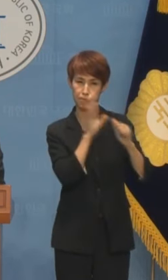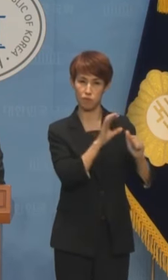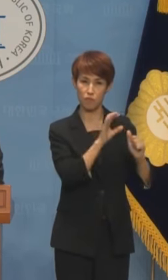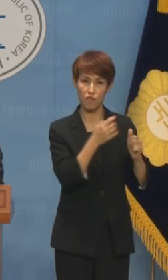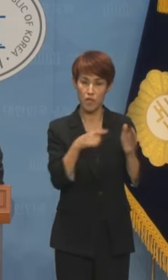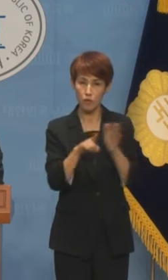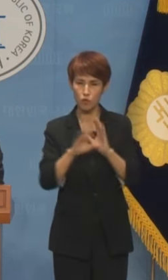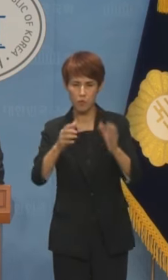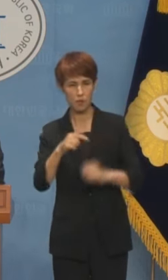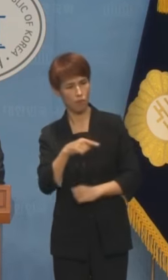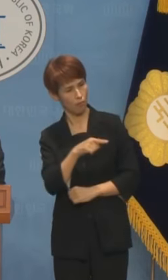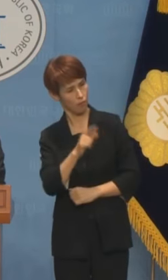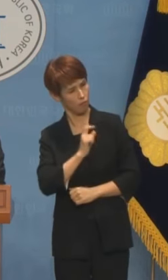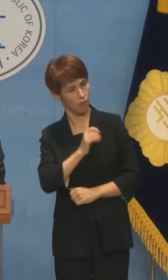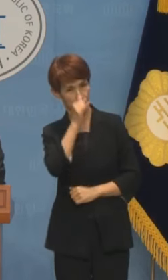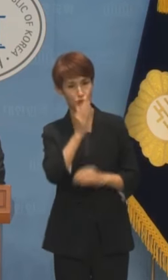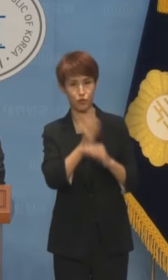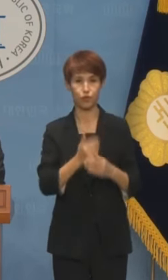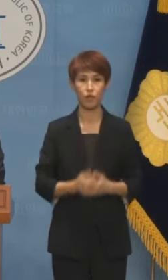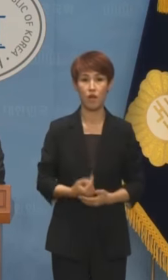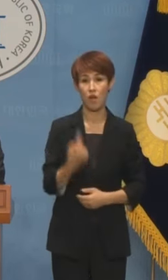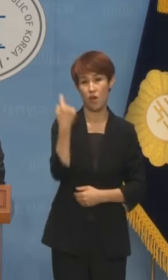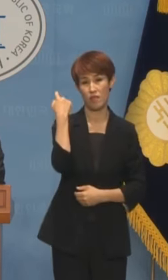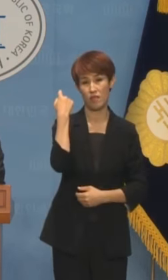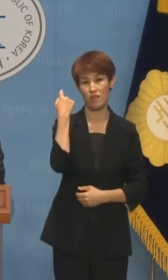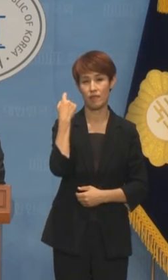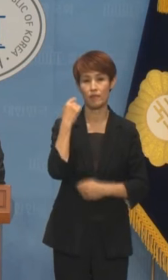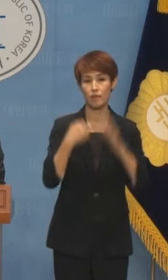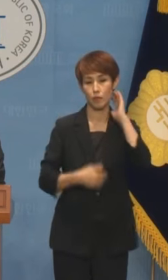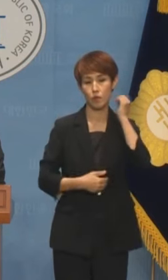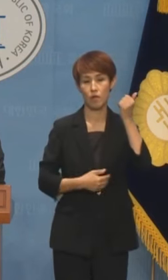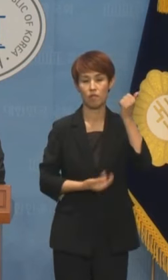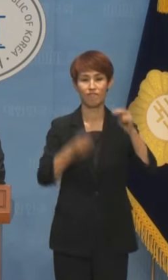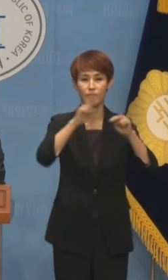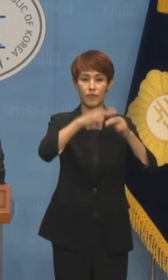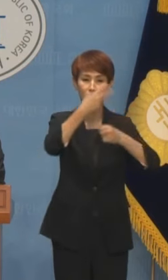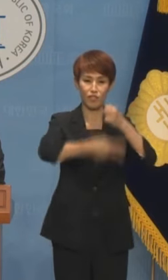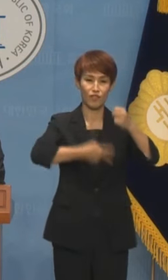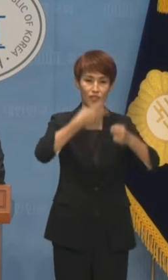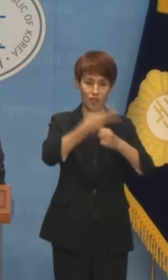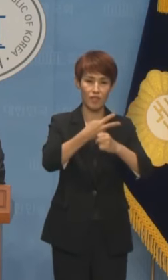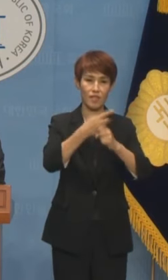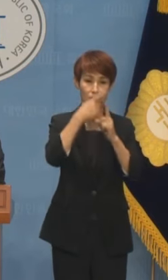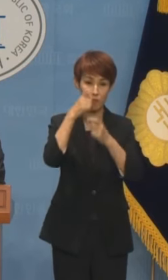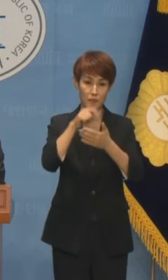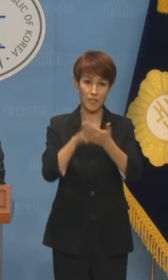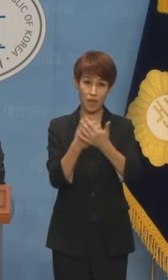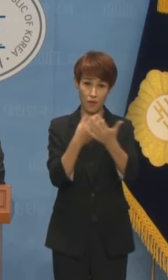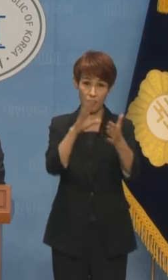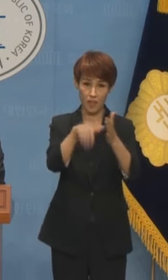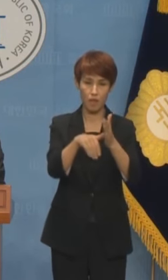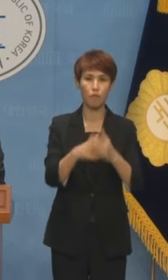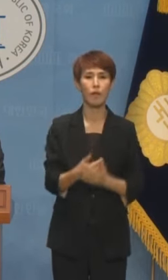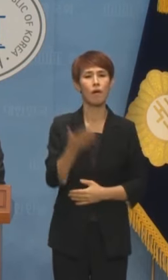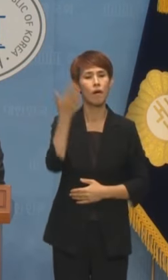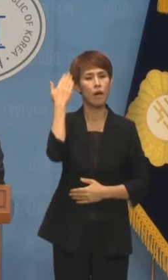키우고 있습니다. 어제 취임 2주년 기자회견에서 윤석열 대통령은 지난 정부에서